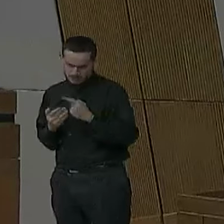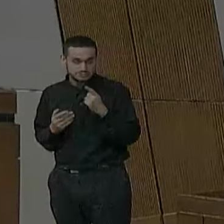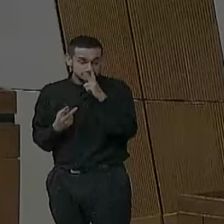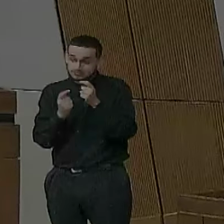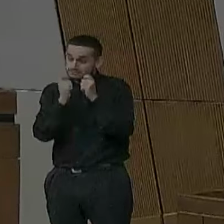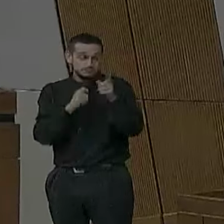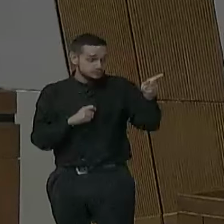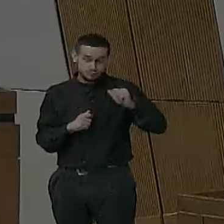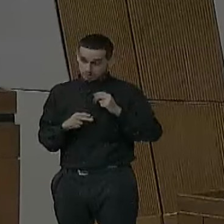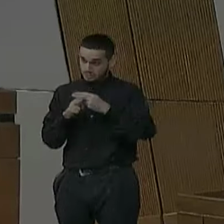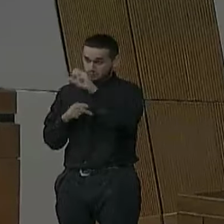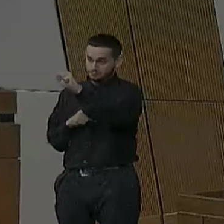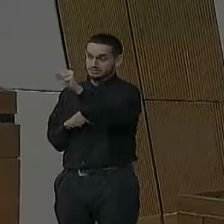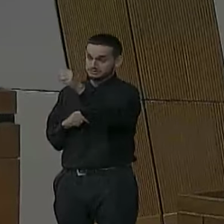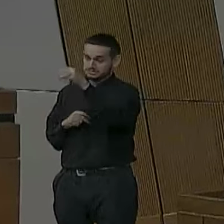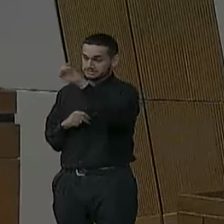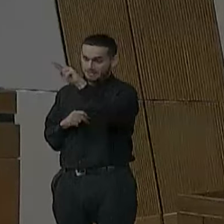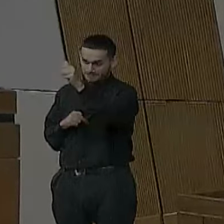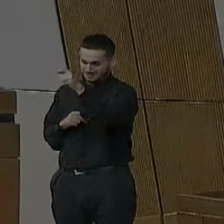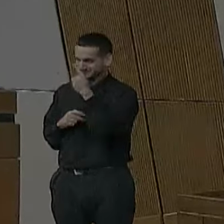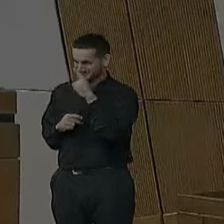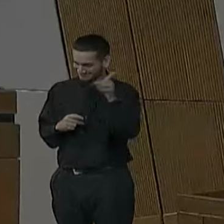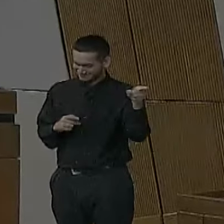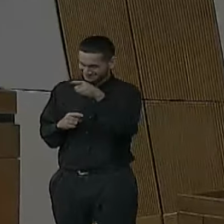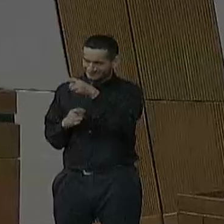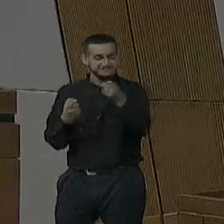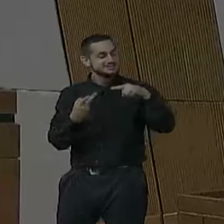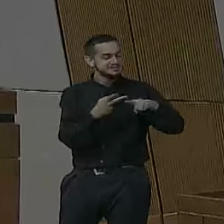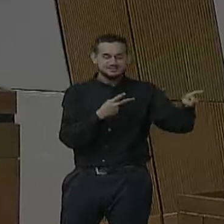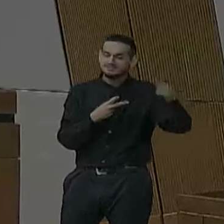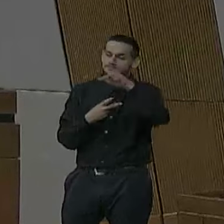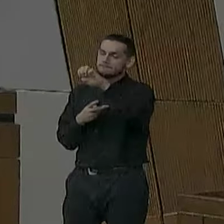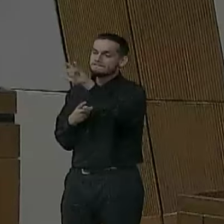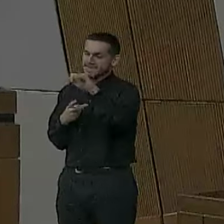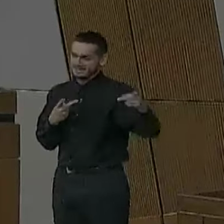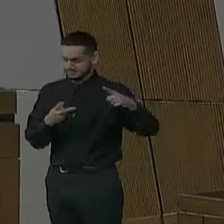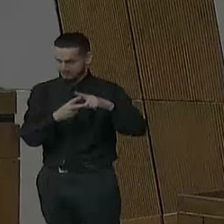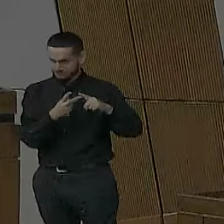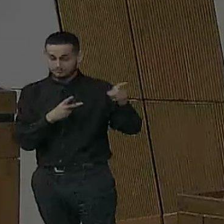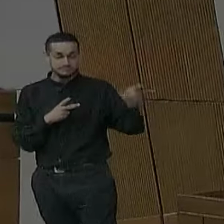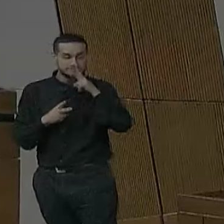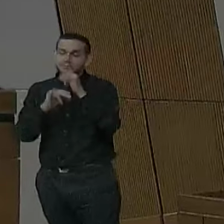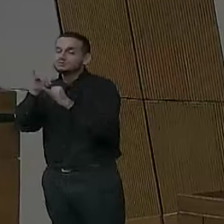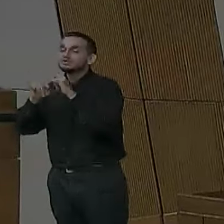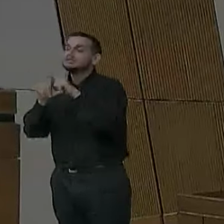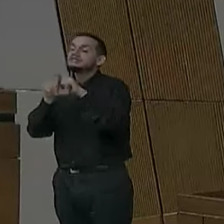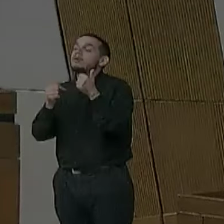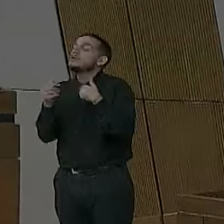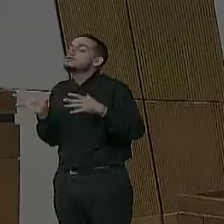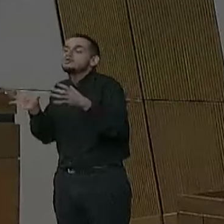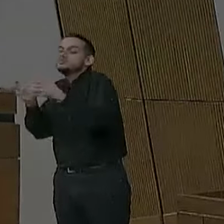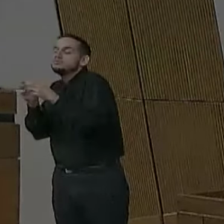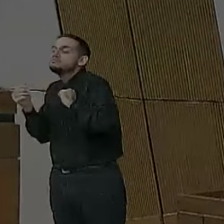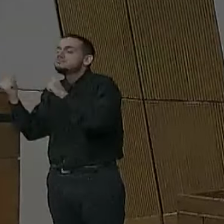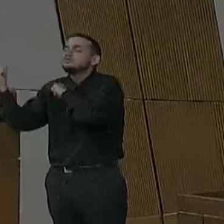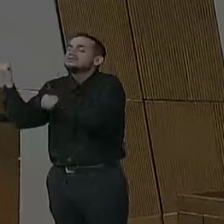darle la palabra a Sami y a Meli como para que también ellas nos cuenten cuál es un poquito esa postura desde este grupo de Cuñán